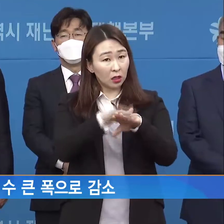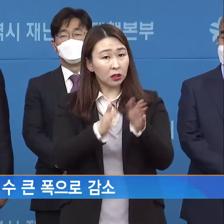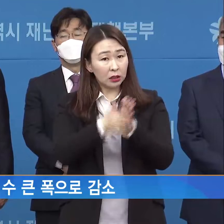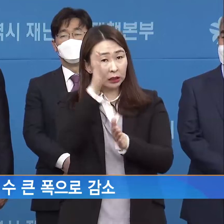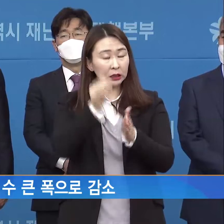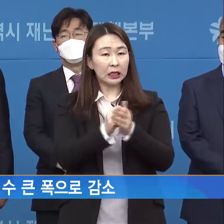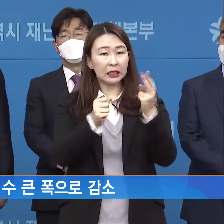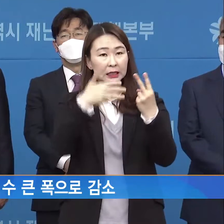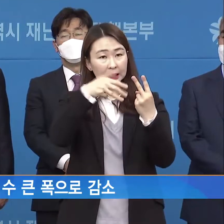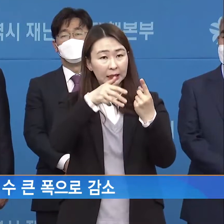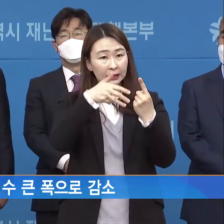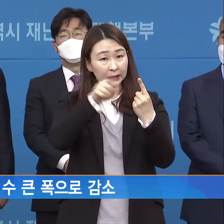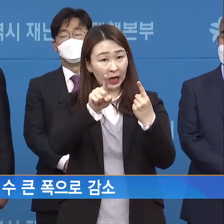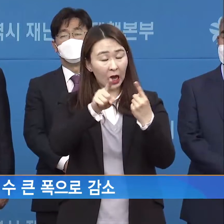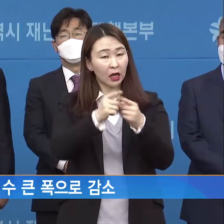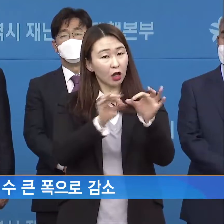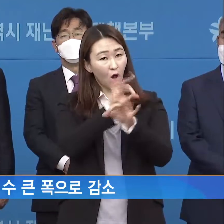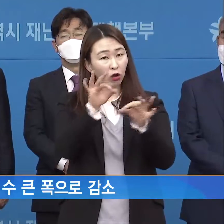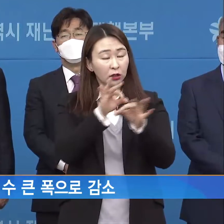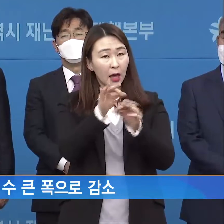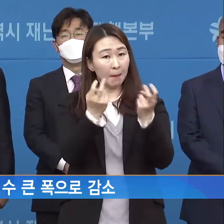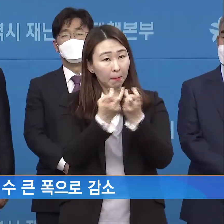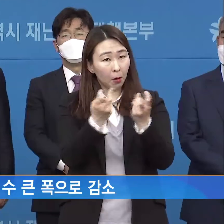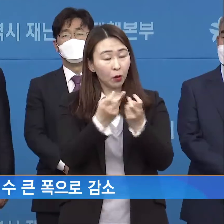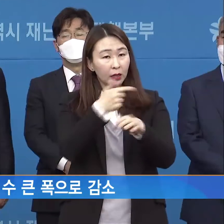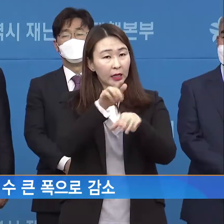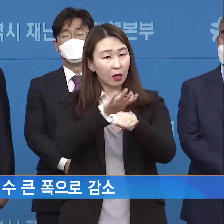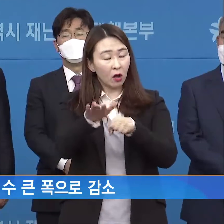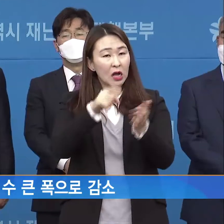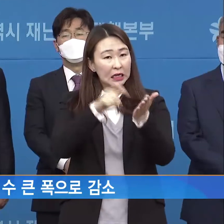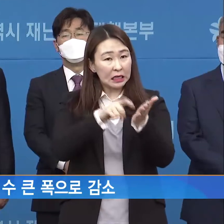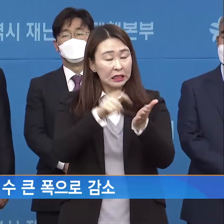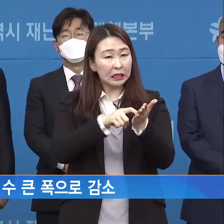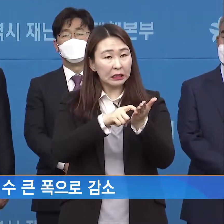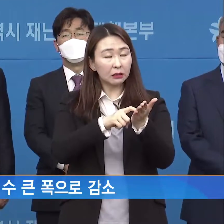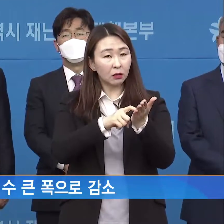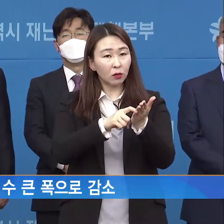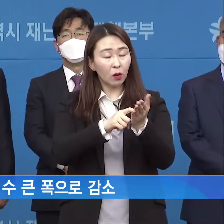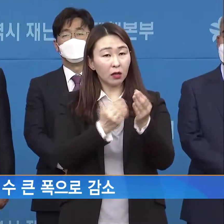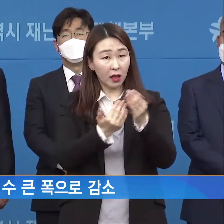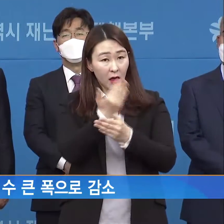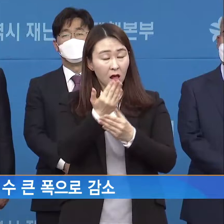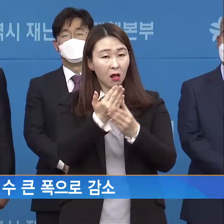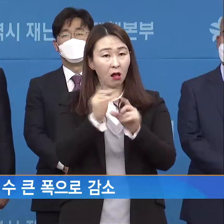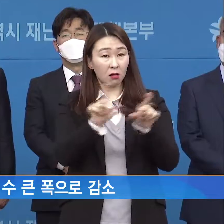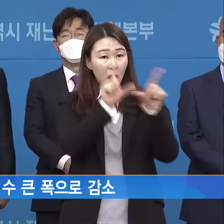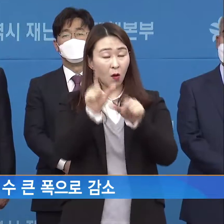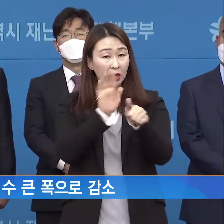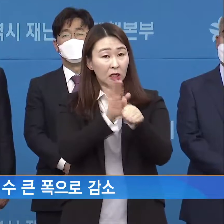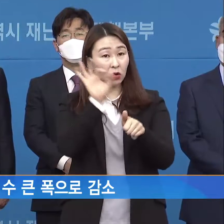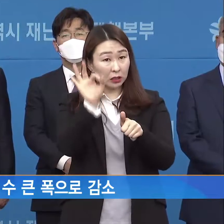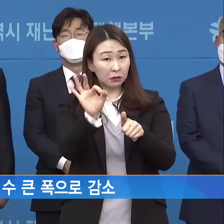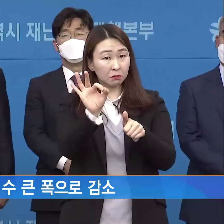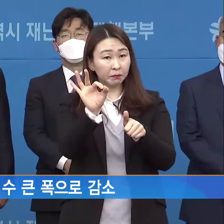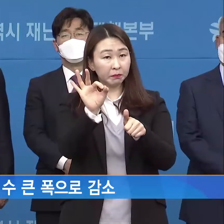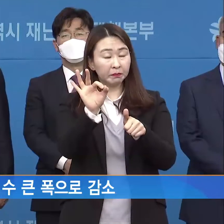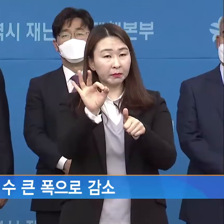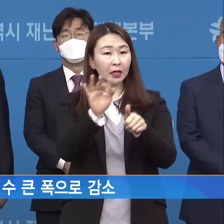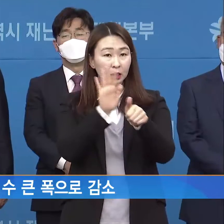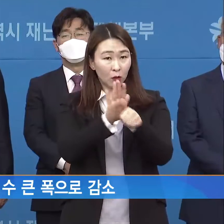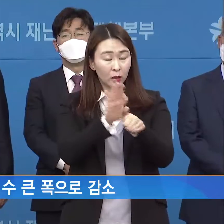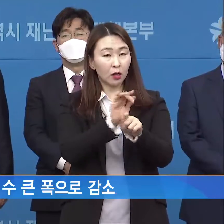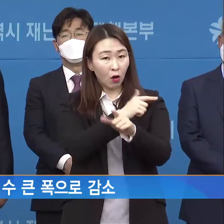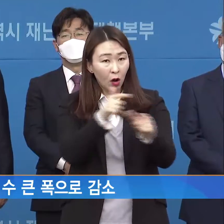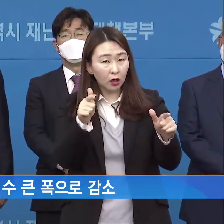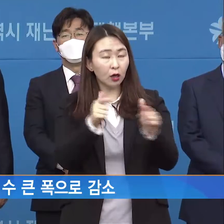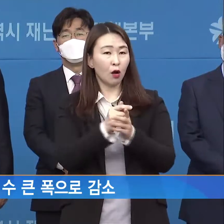시는 지난 1차 경제 대책으로 대전형 긴급 생계 재난 지원금을 지원하는